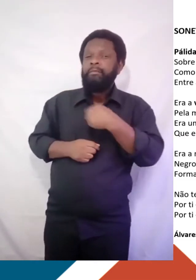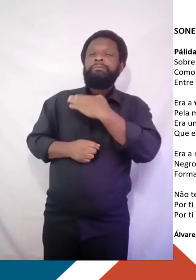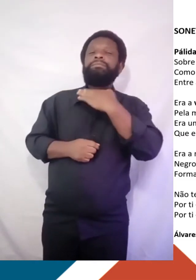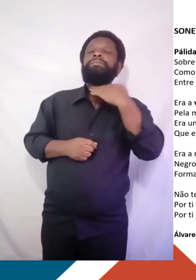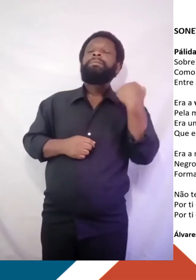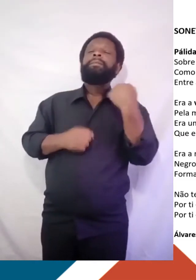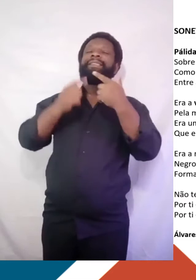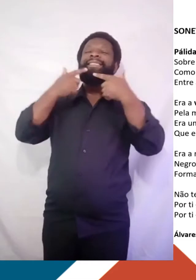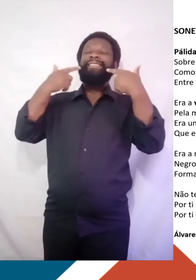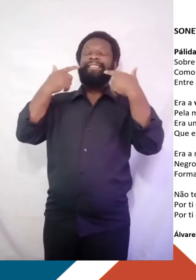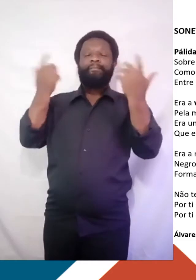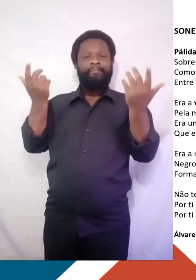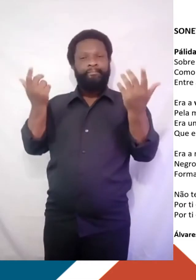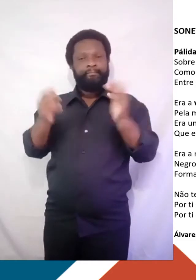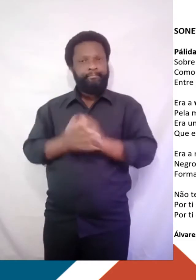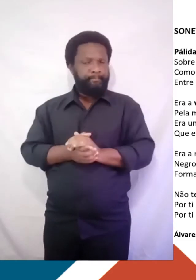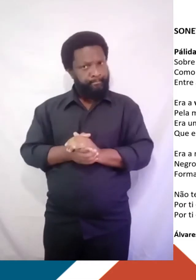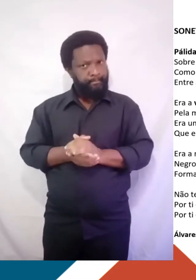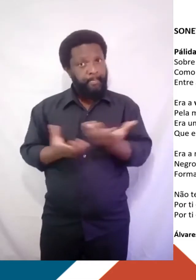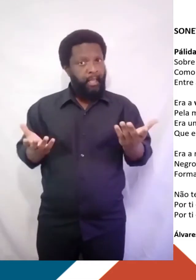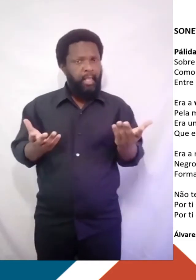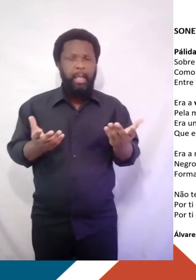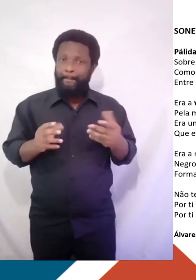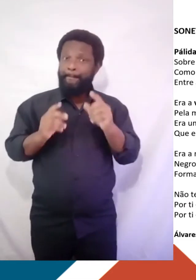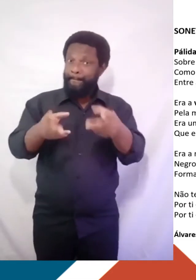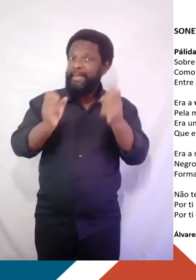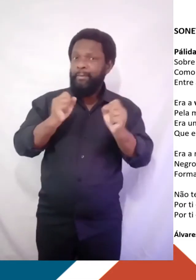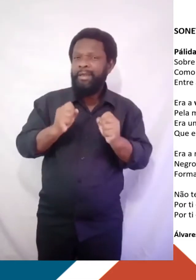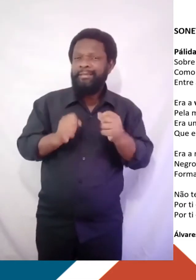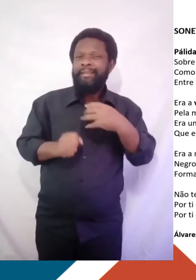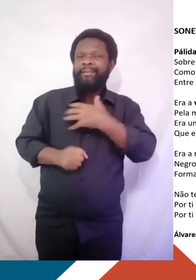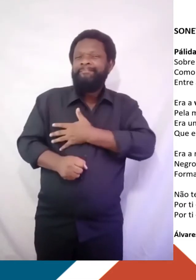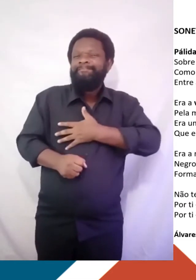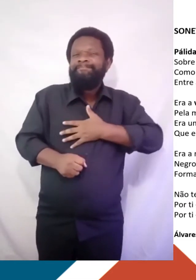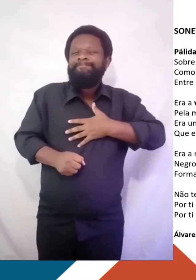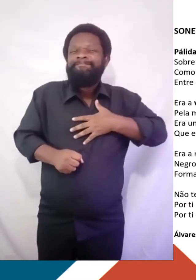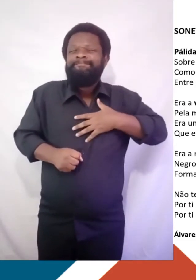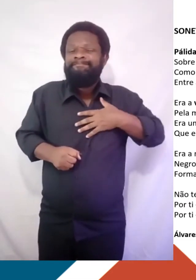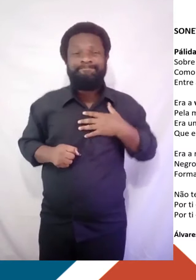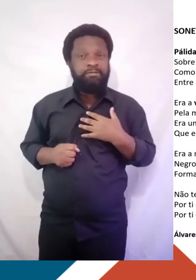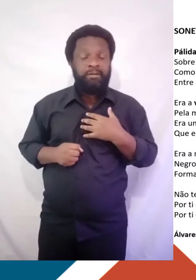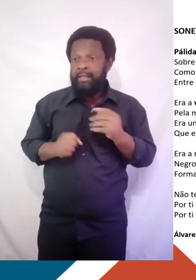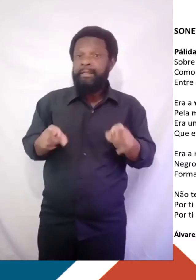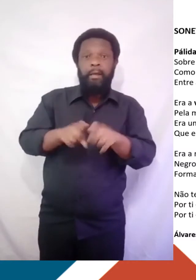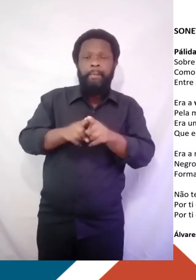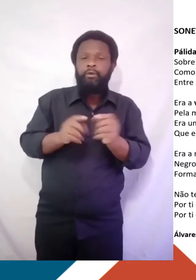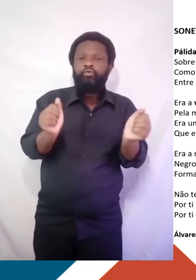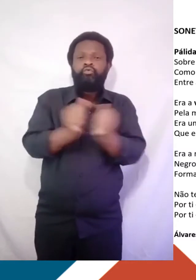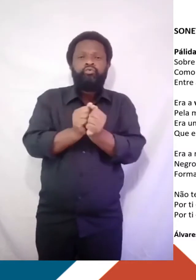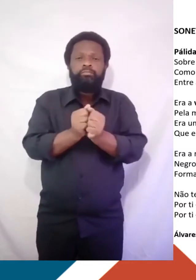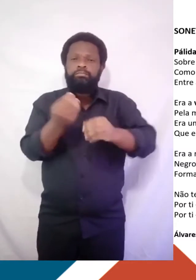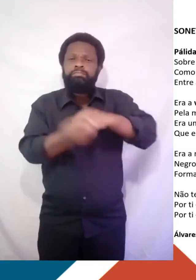morrerei sorrindo. Nesse poema, podemos perceber um erotismo velado que contrasta com o transbordamento